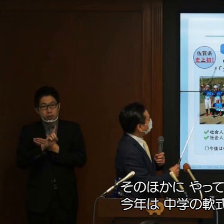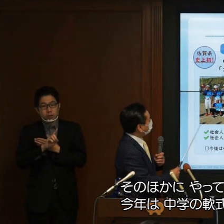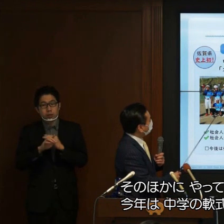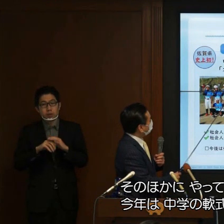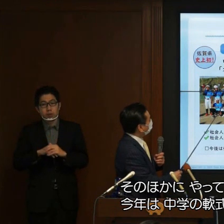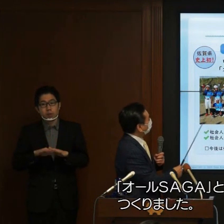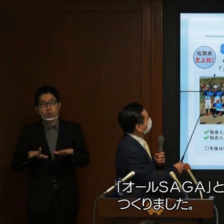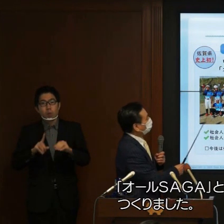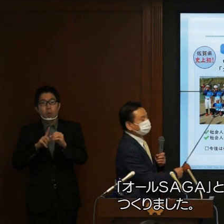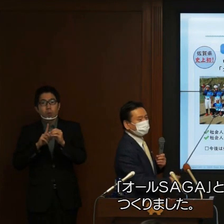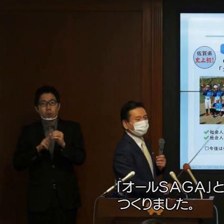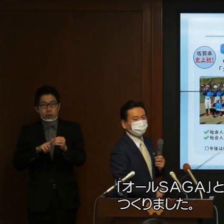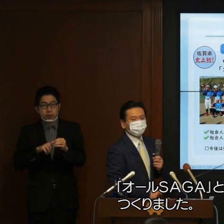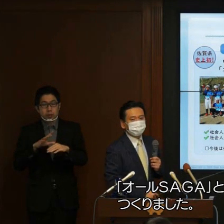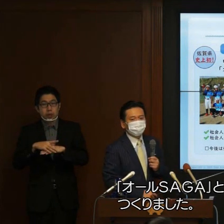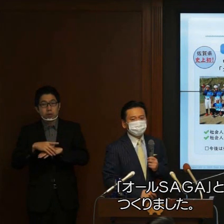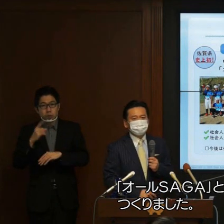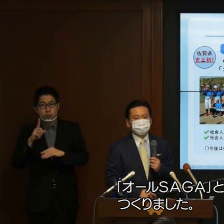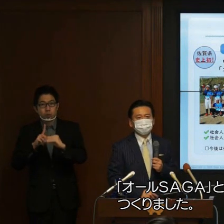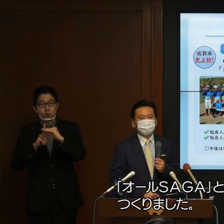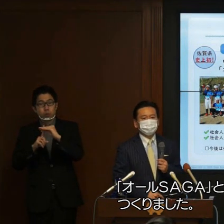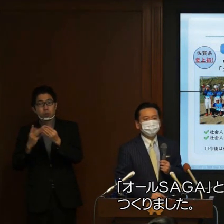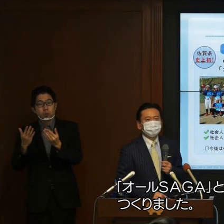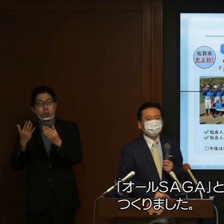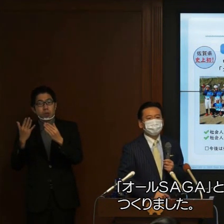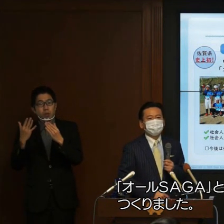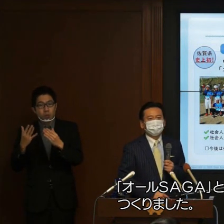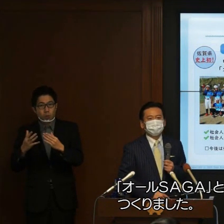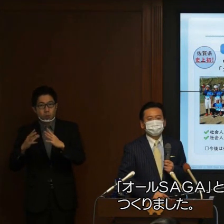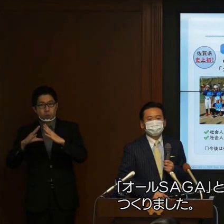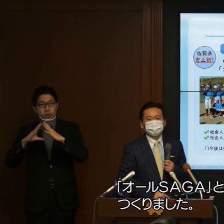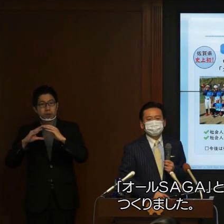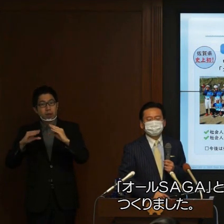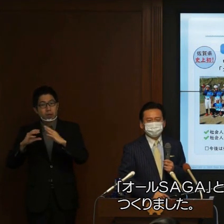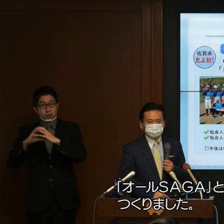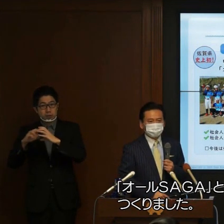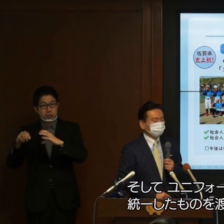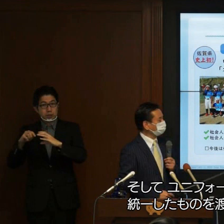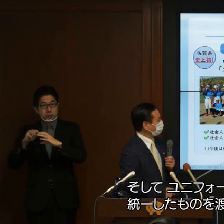野球に初めてオールサガという選抜チームを